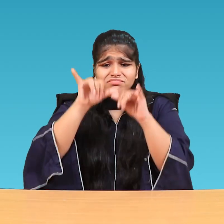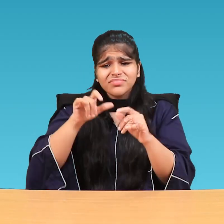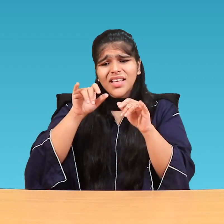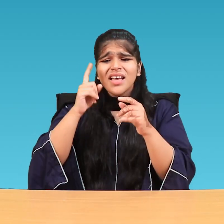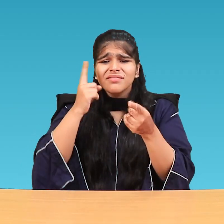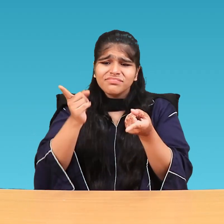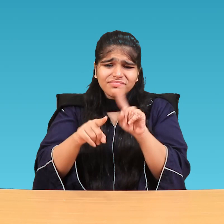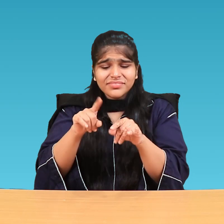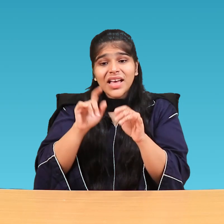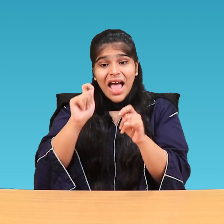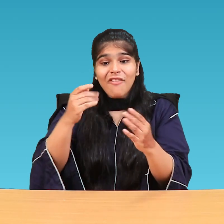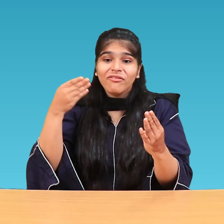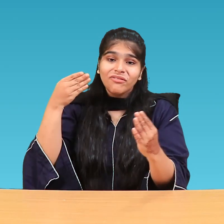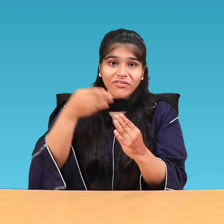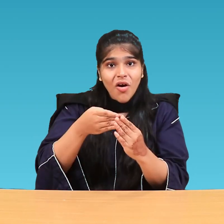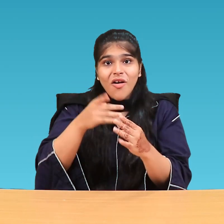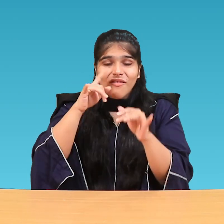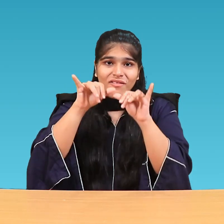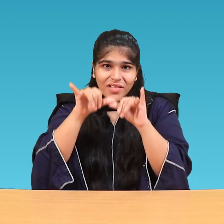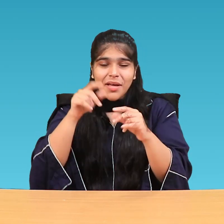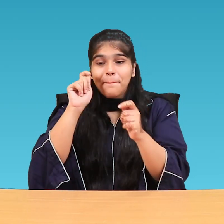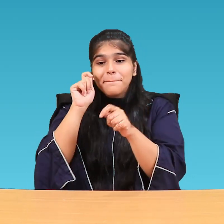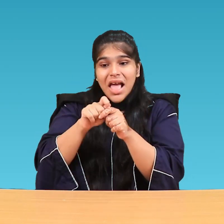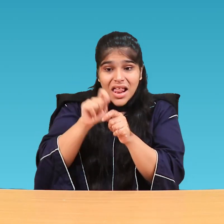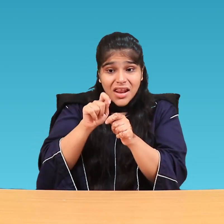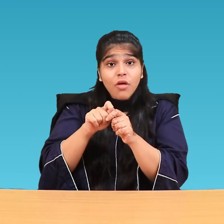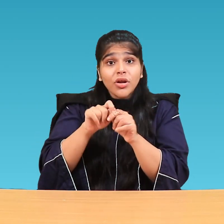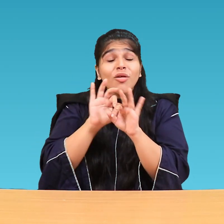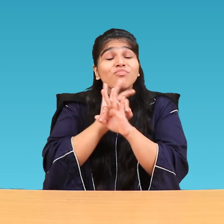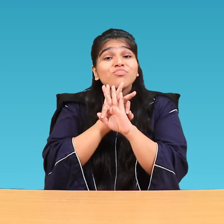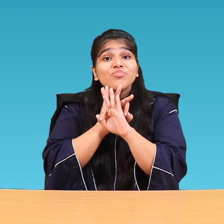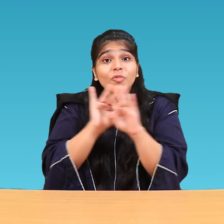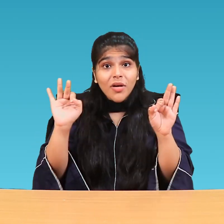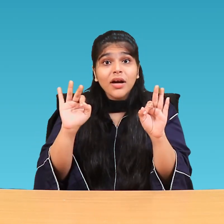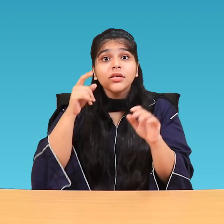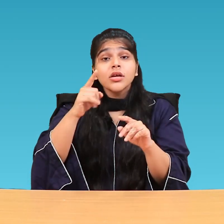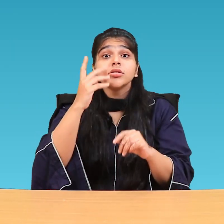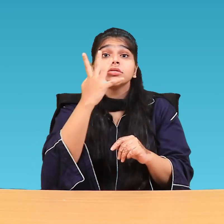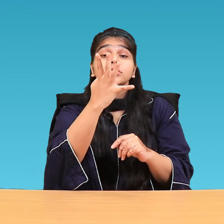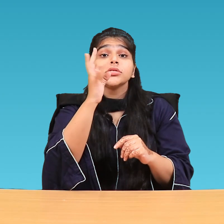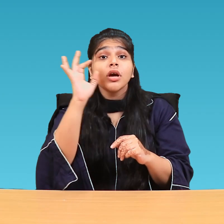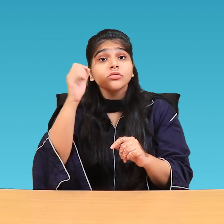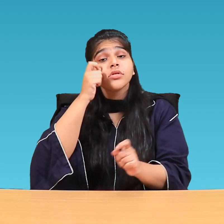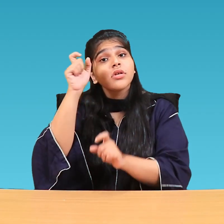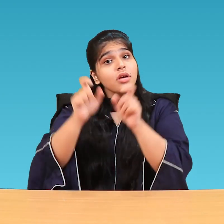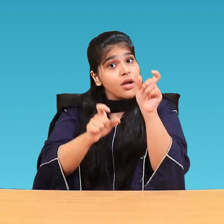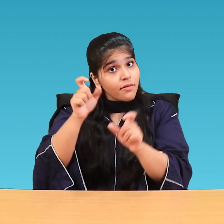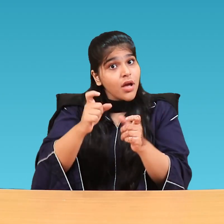یا پھر اس کریکولم کو بنانے کے لیے، کمپلیٹ کرنے کے لیے 400 لوگوں کی جو ہے ہیلپ لی جا